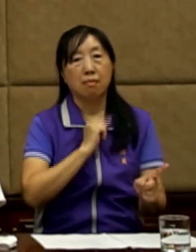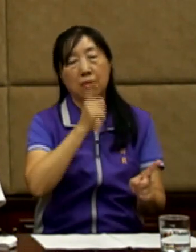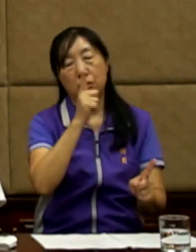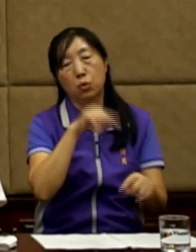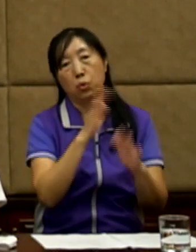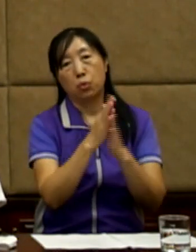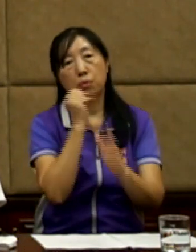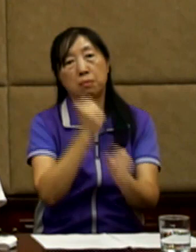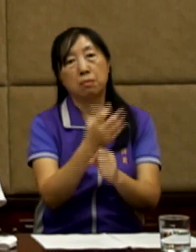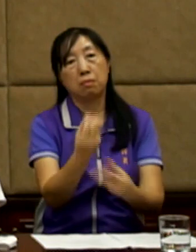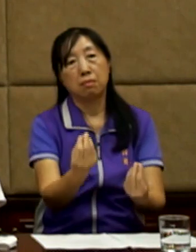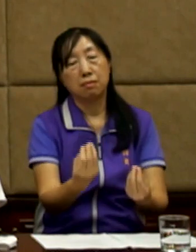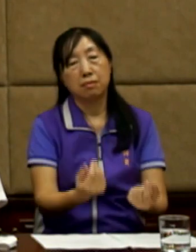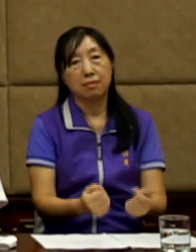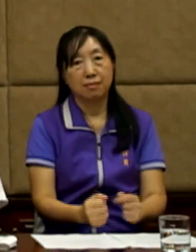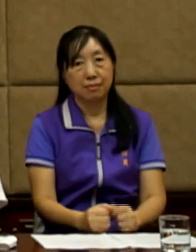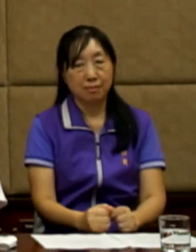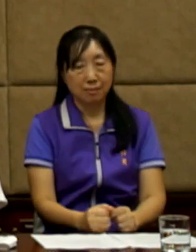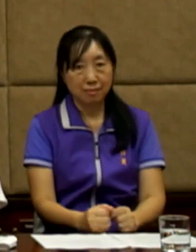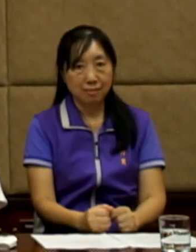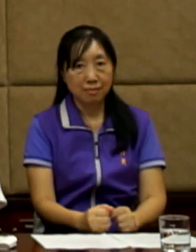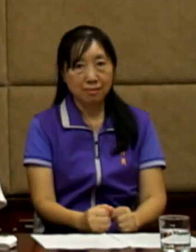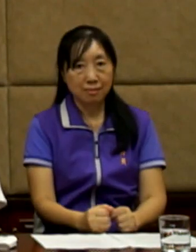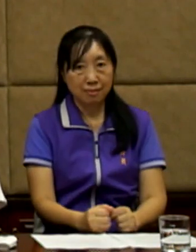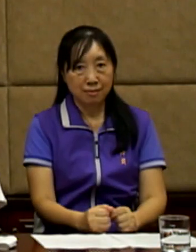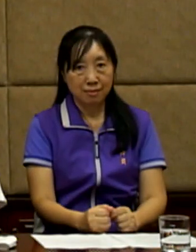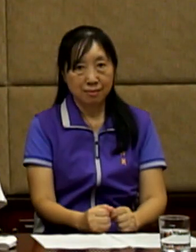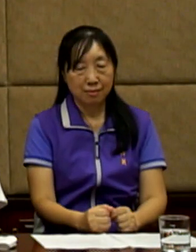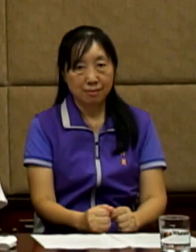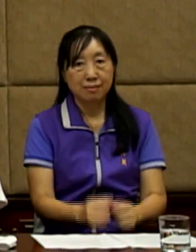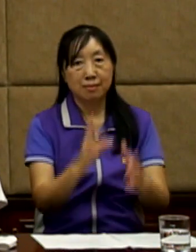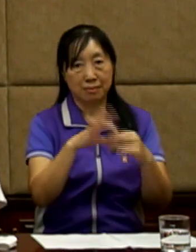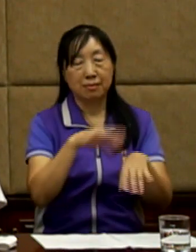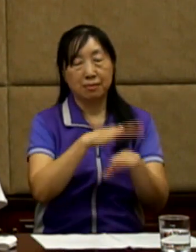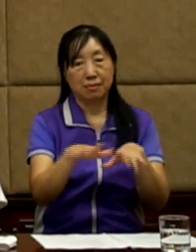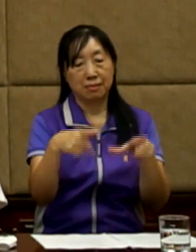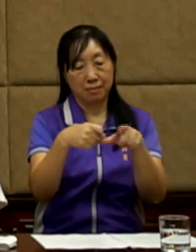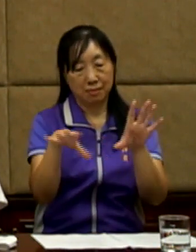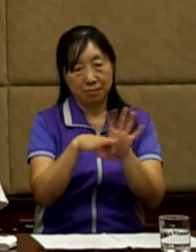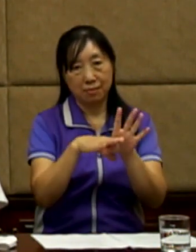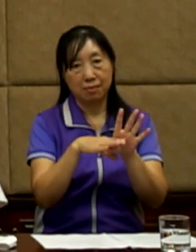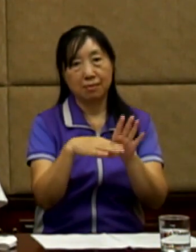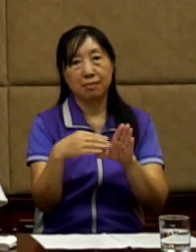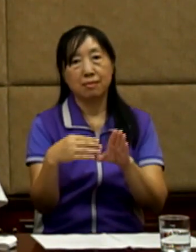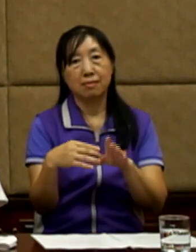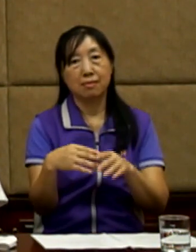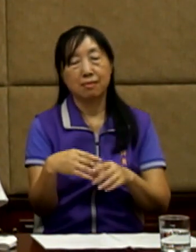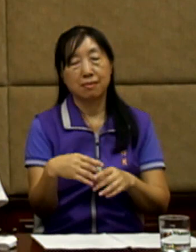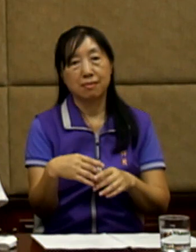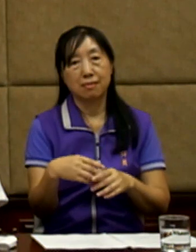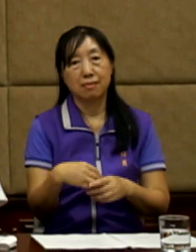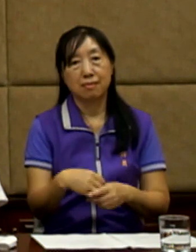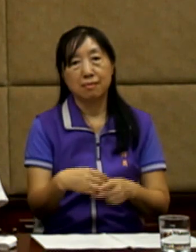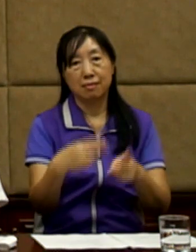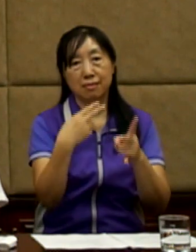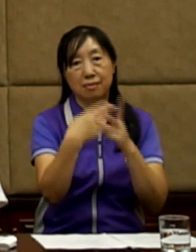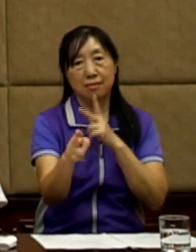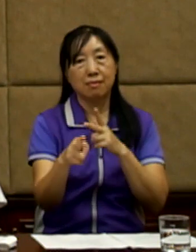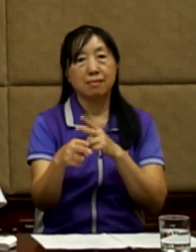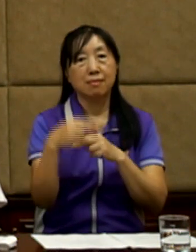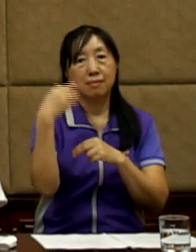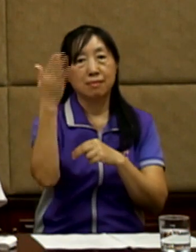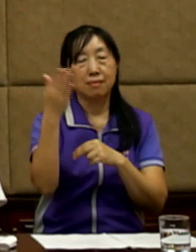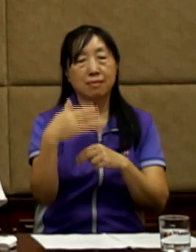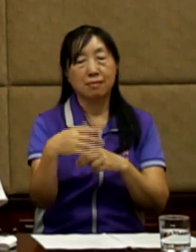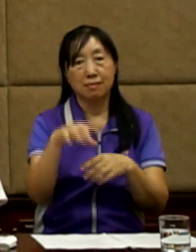实的话，我们就是说去就是说请那个党产会